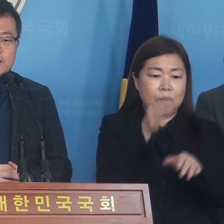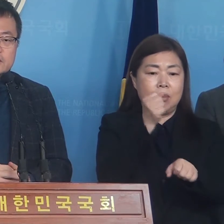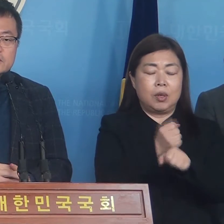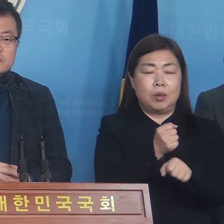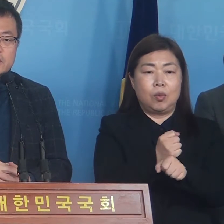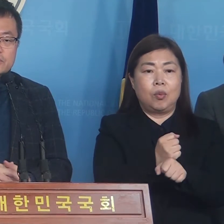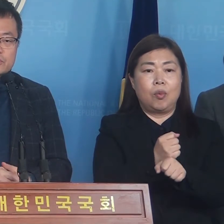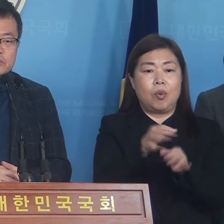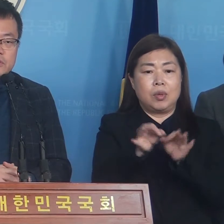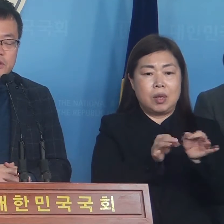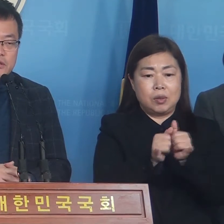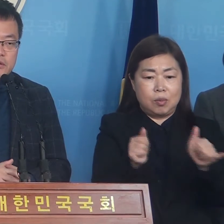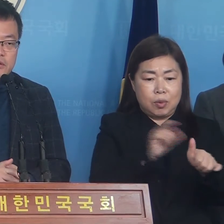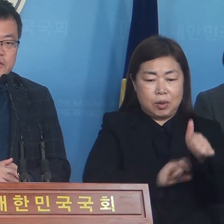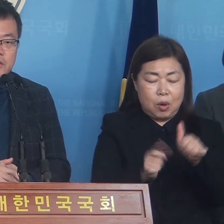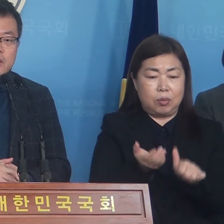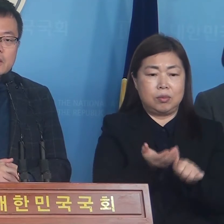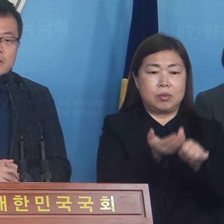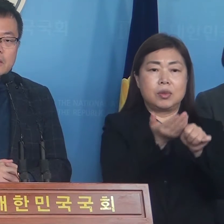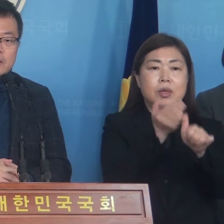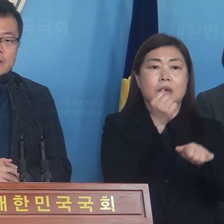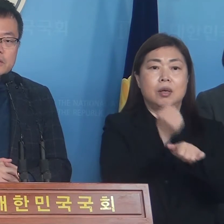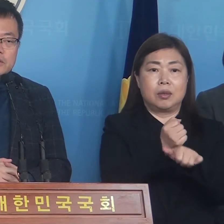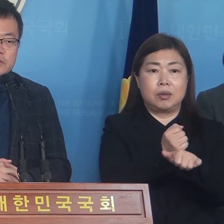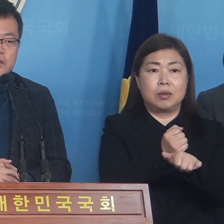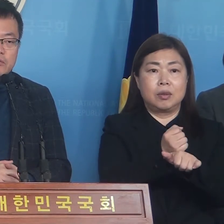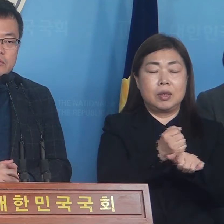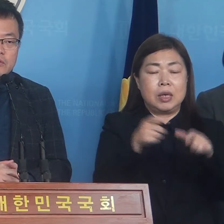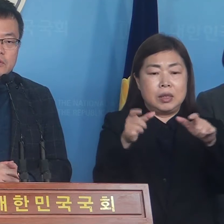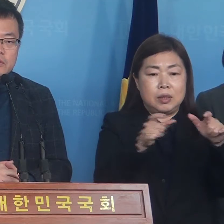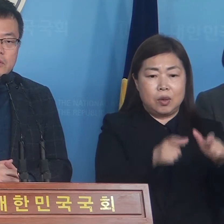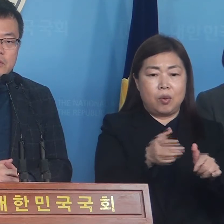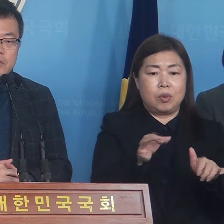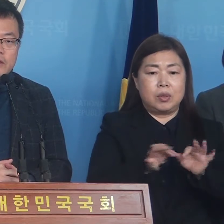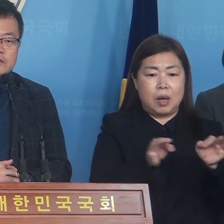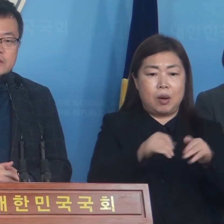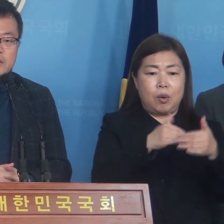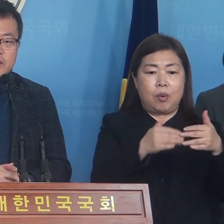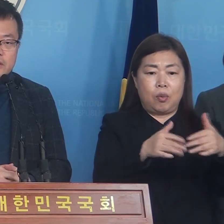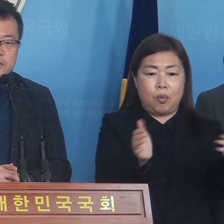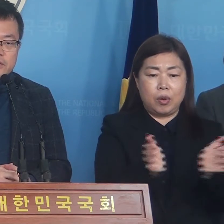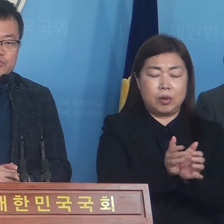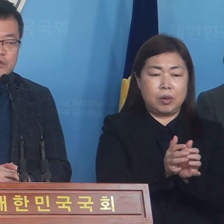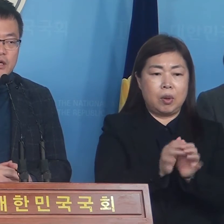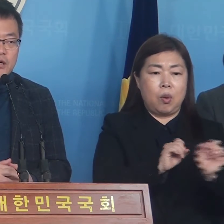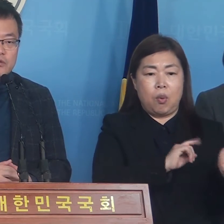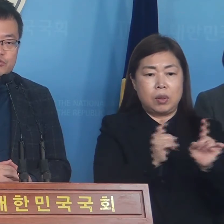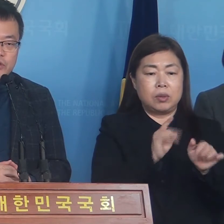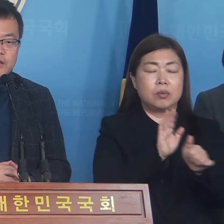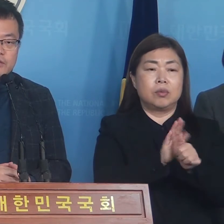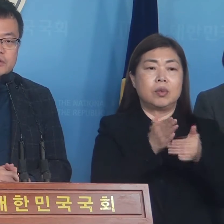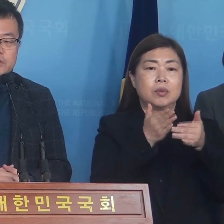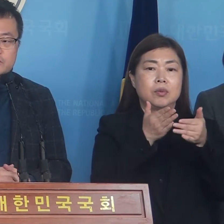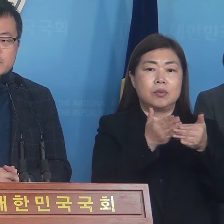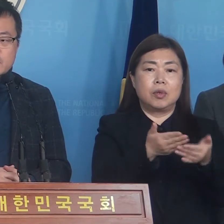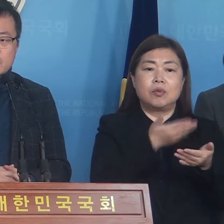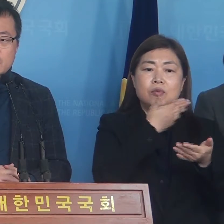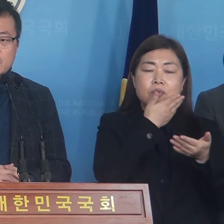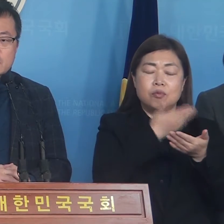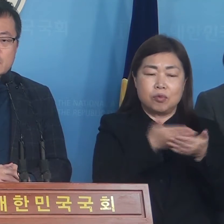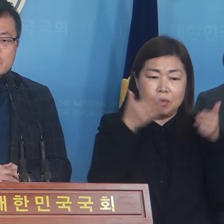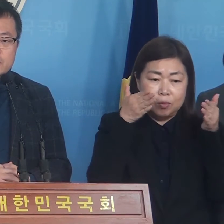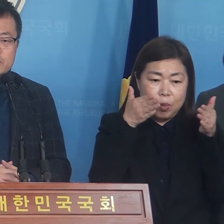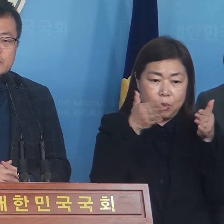하고 상점가를 육성시키는 이런 지역 상권 활성화 계획들이 주가 되고 있습니다.